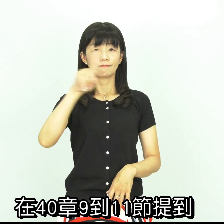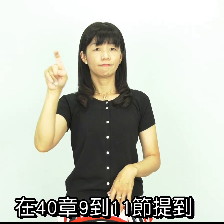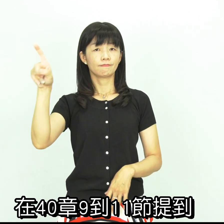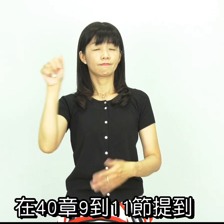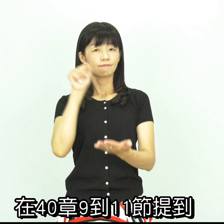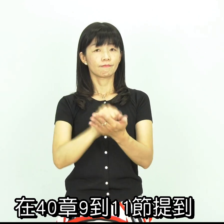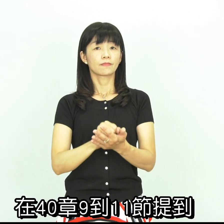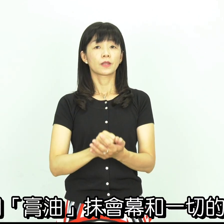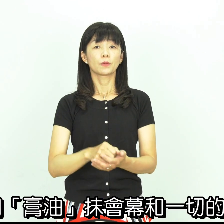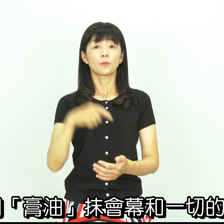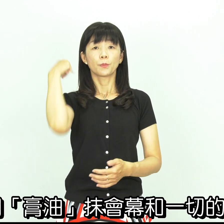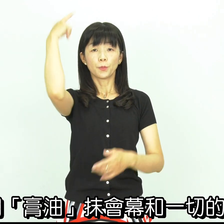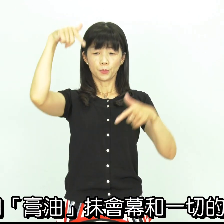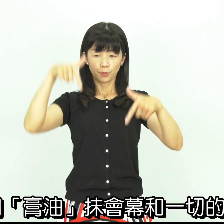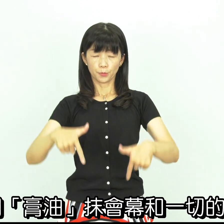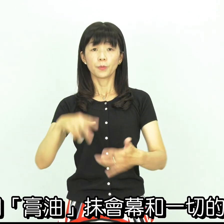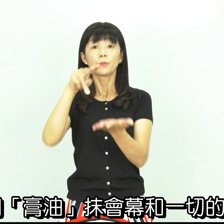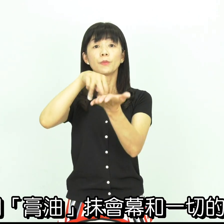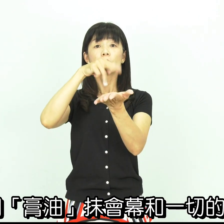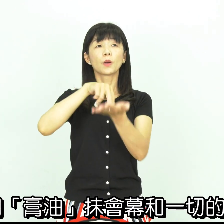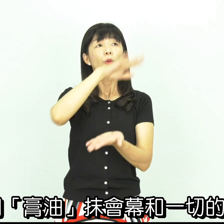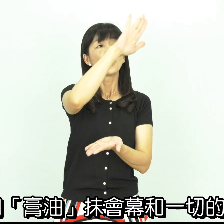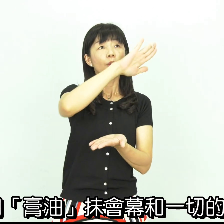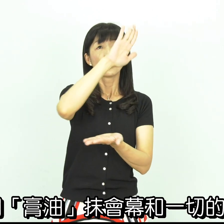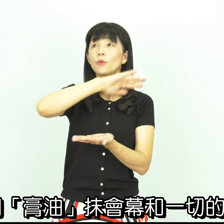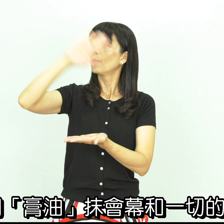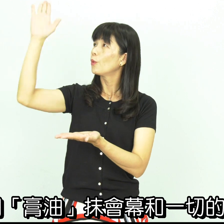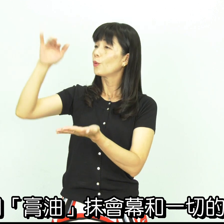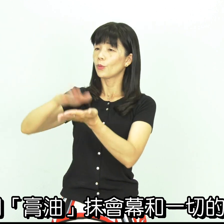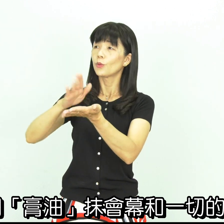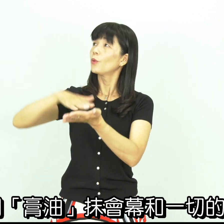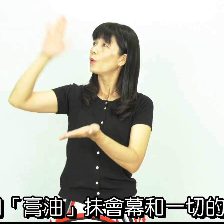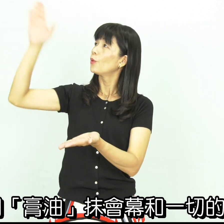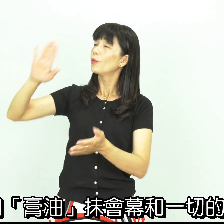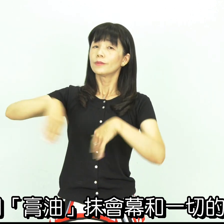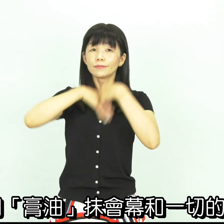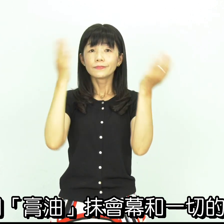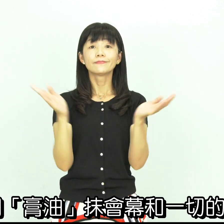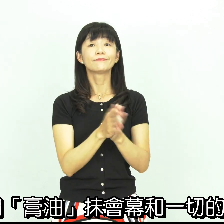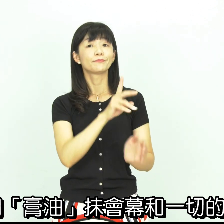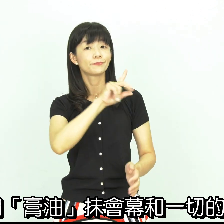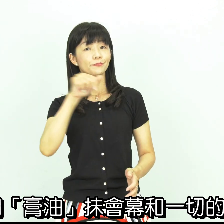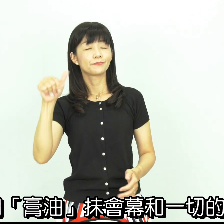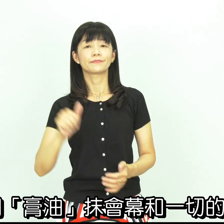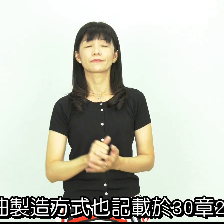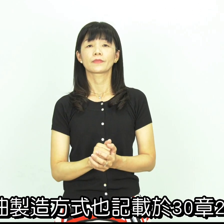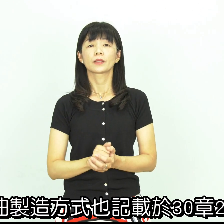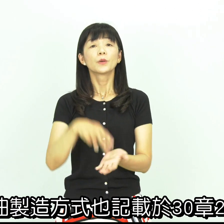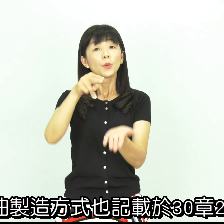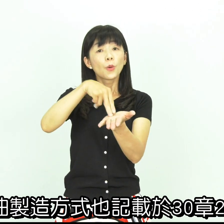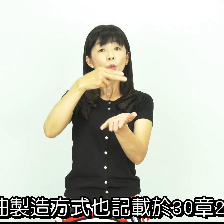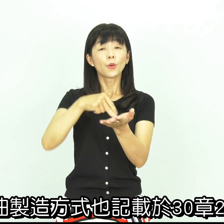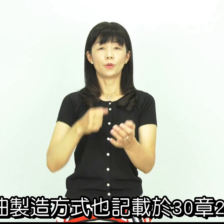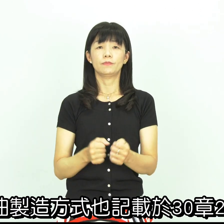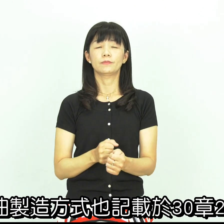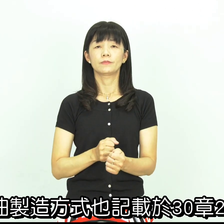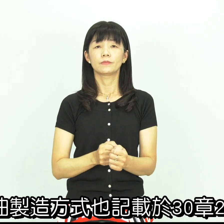到，摩西用膏油抹会幕和一切的设备，此处的膏油制造方